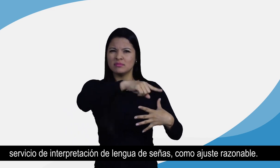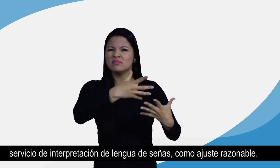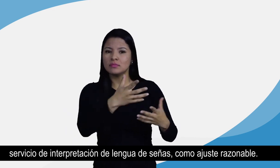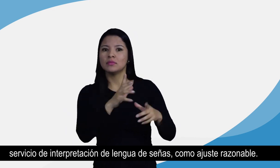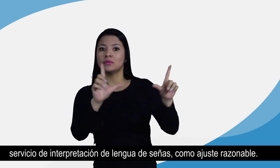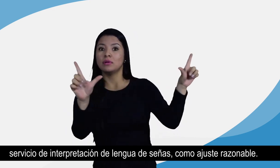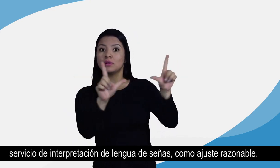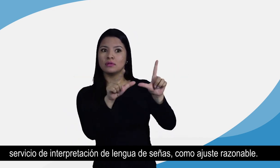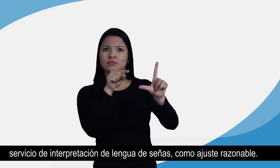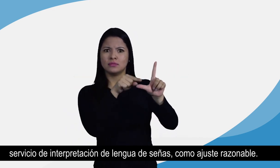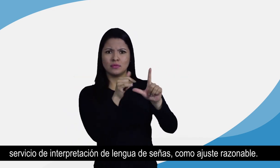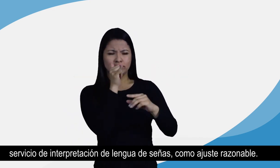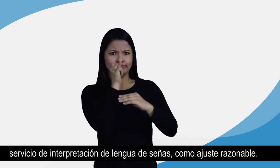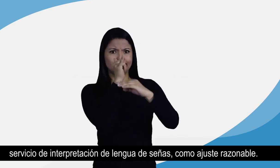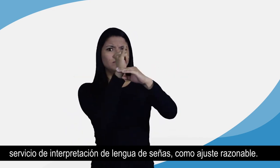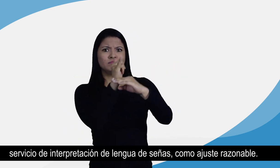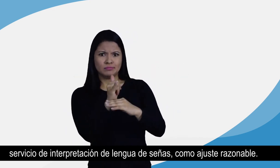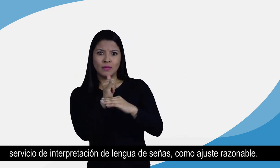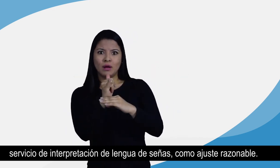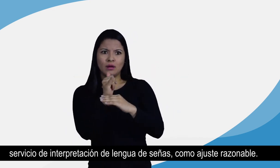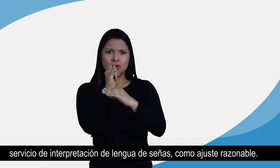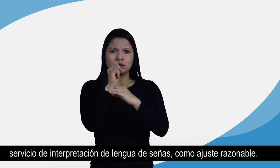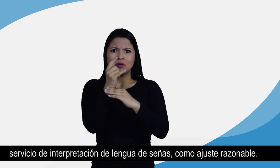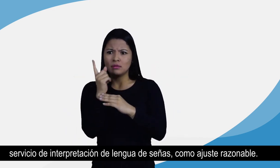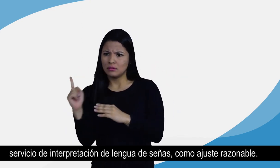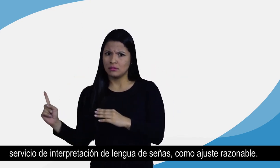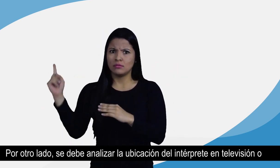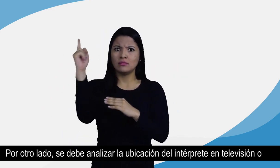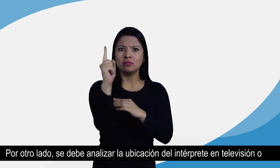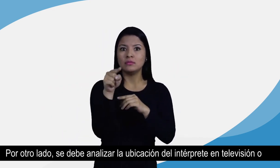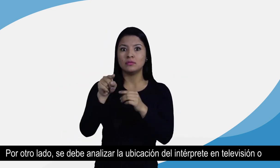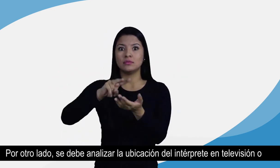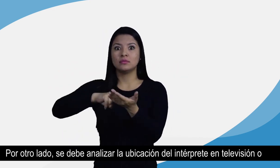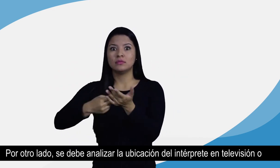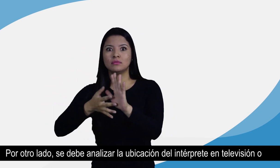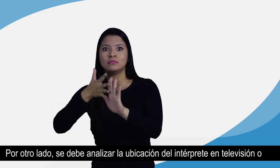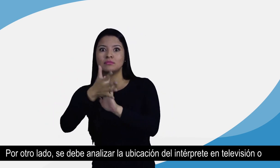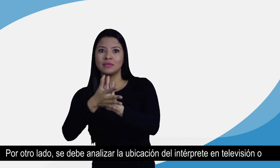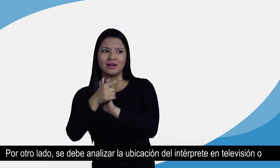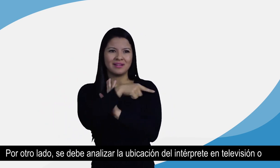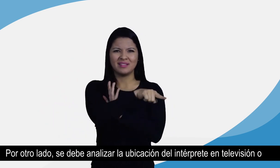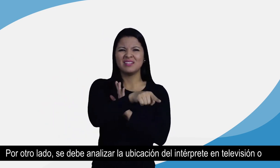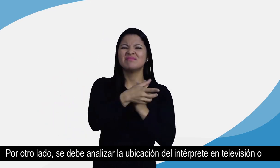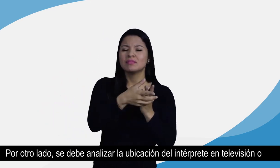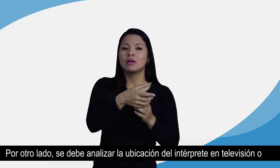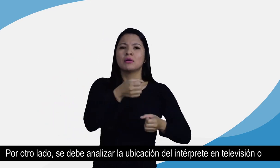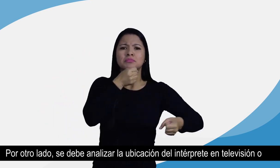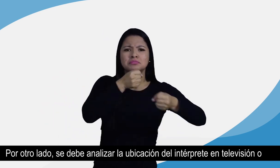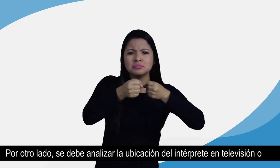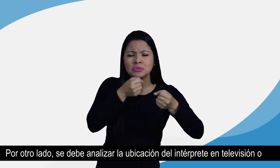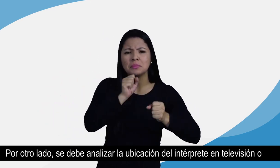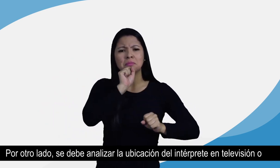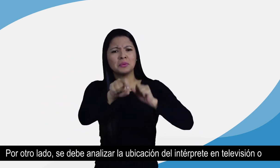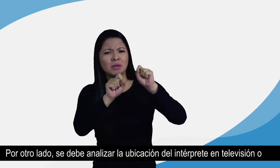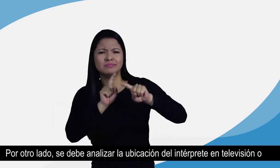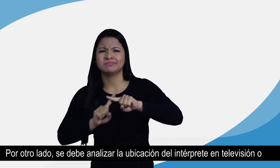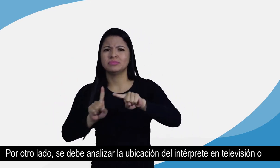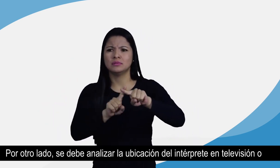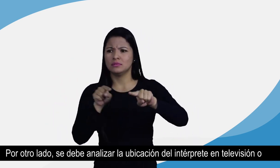interpretación de lengua de señas como ajuste razonable. Por otro lado, se debe analizar la ubicación del intérprete en televisión o en